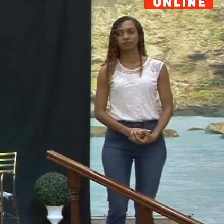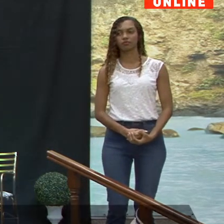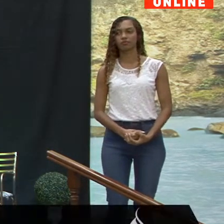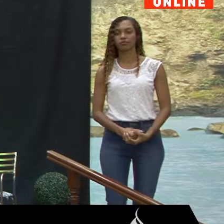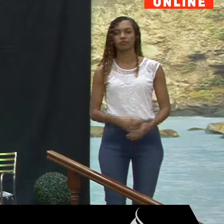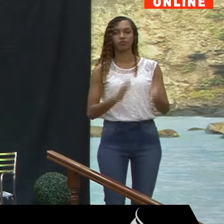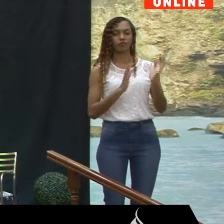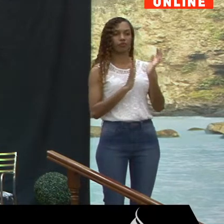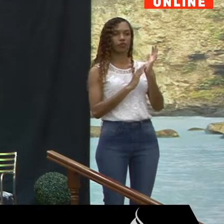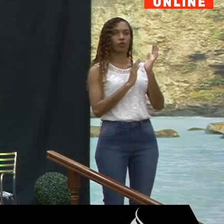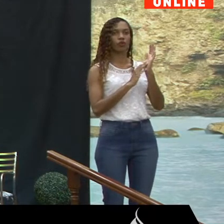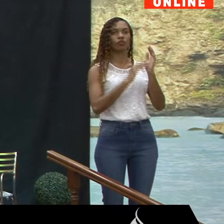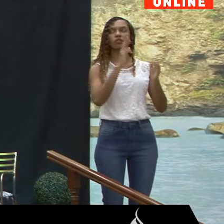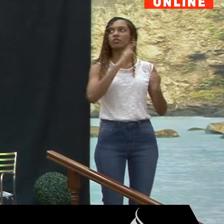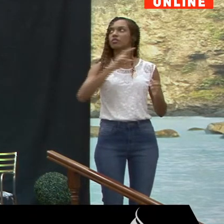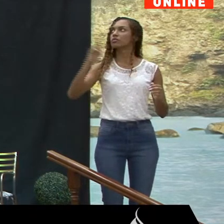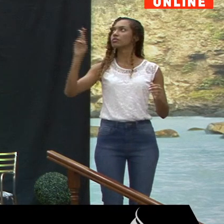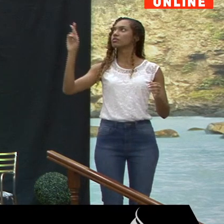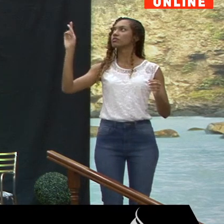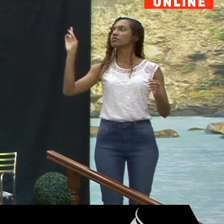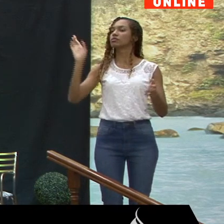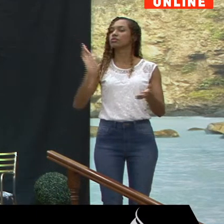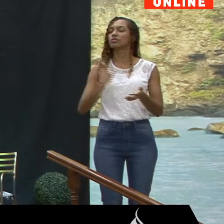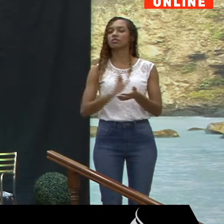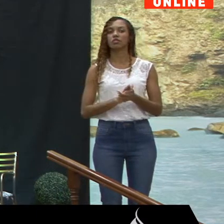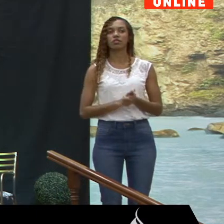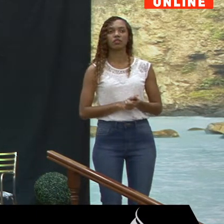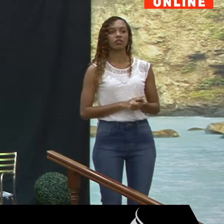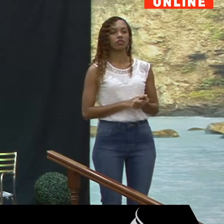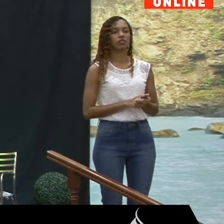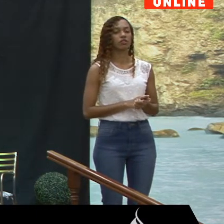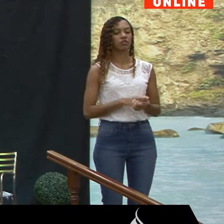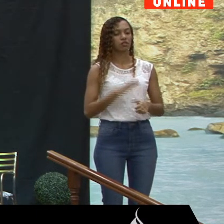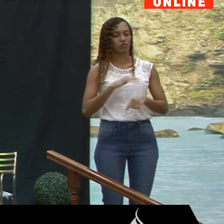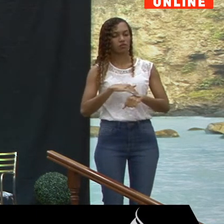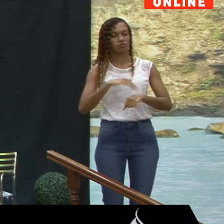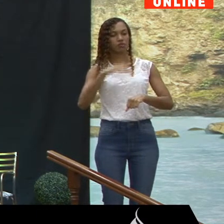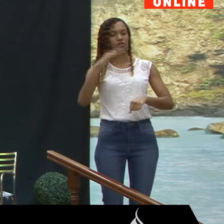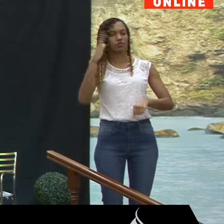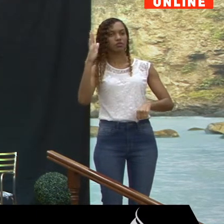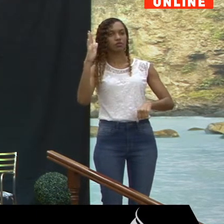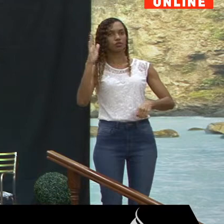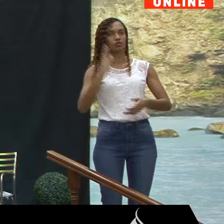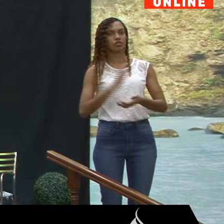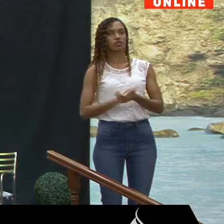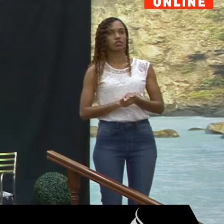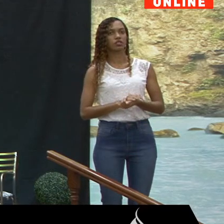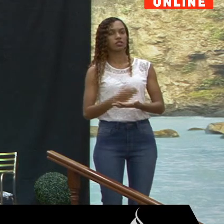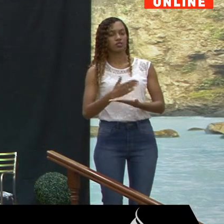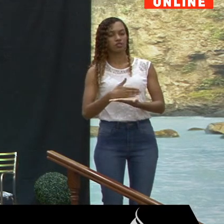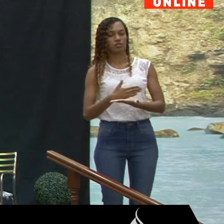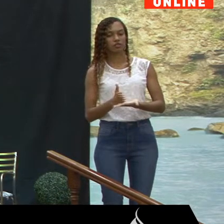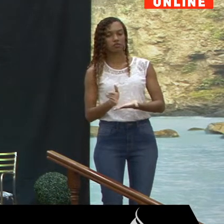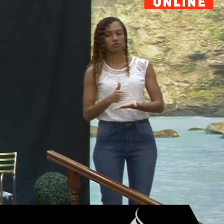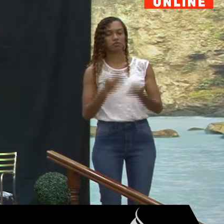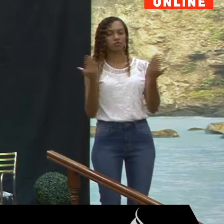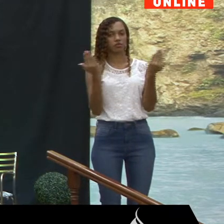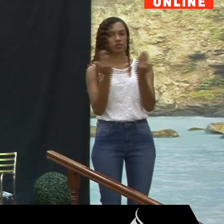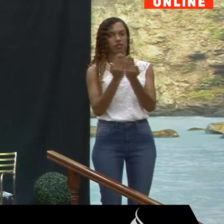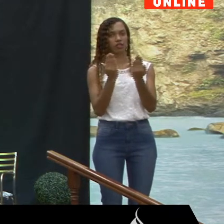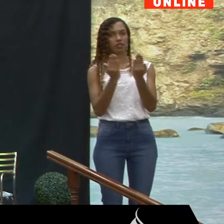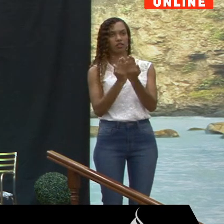Louvar ao Senhor ainda é uma das maiores atividades do crente